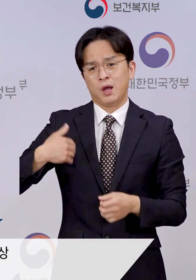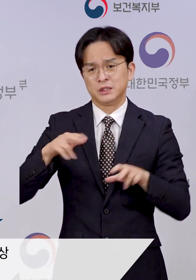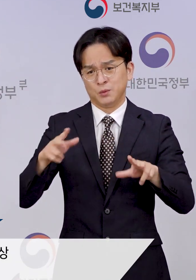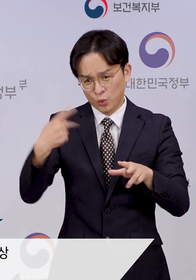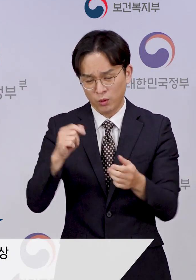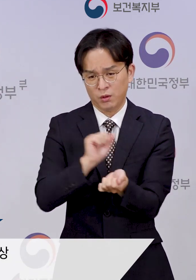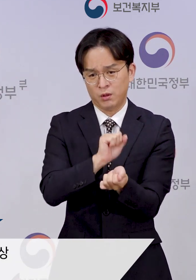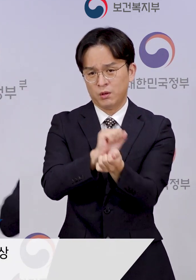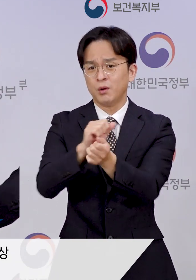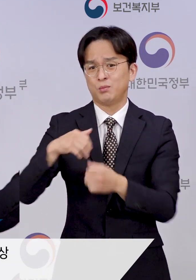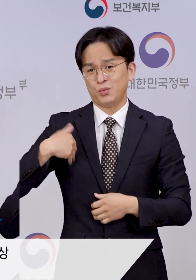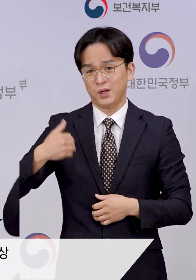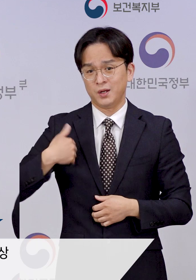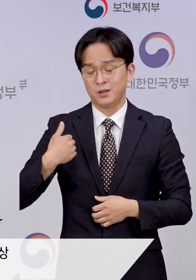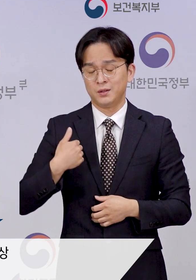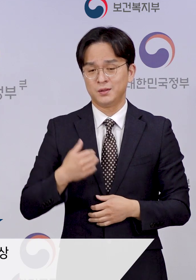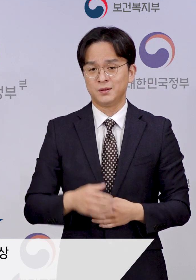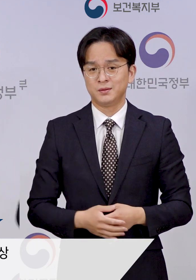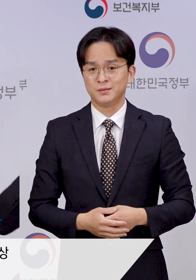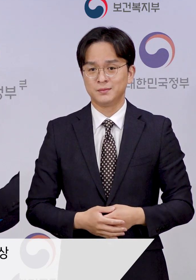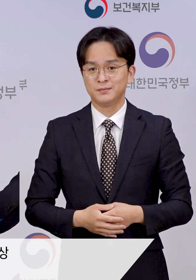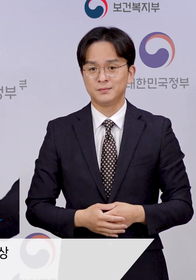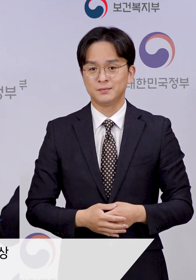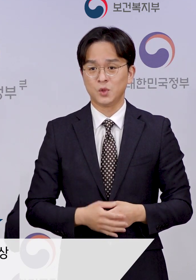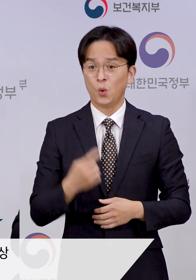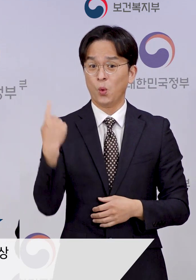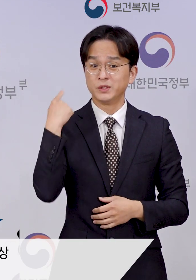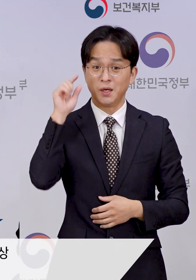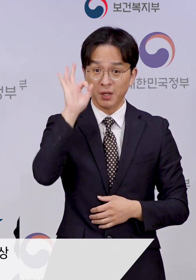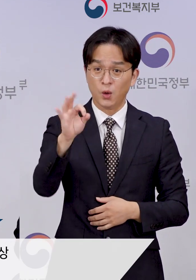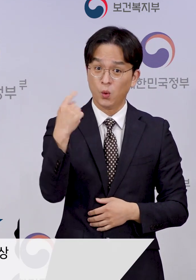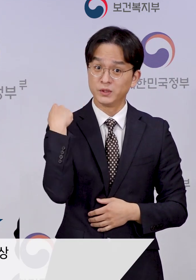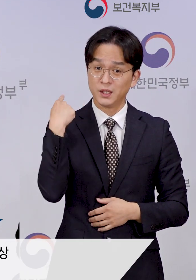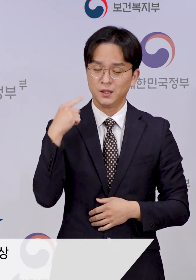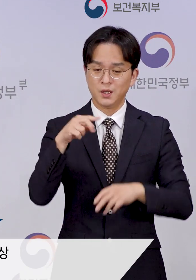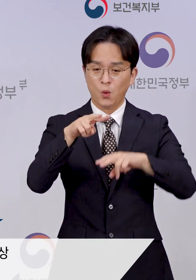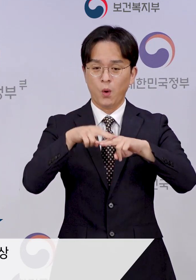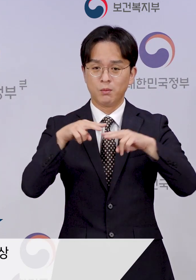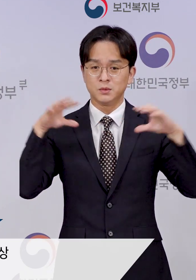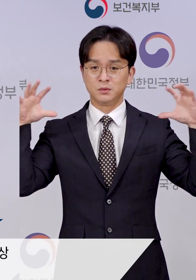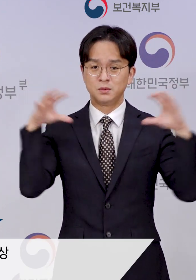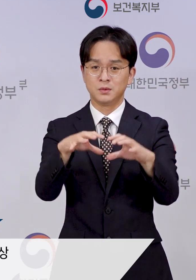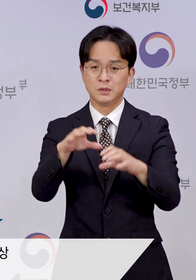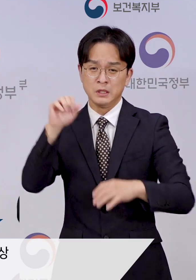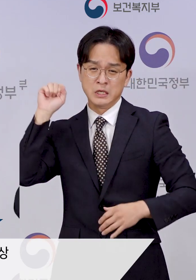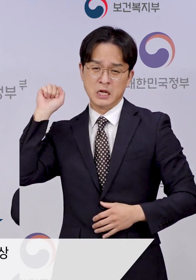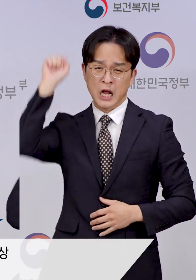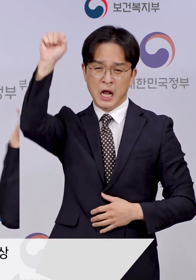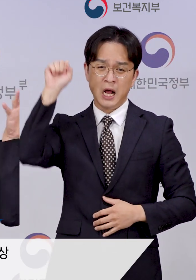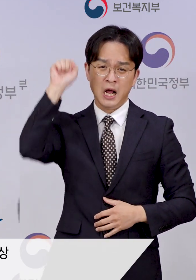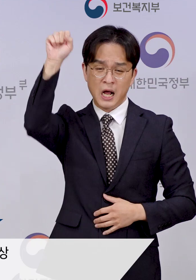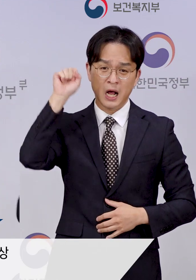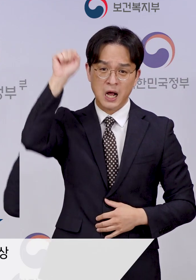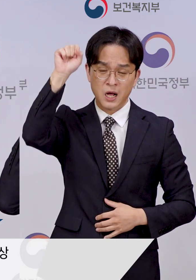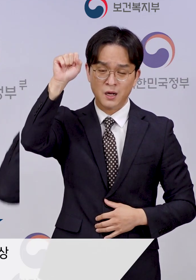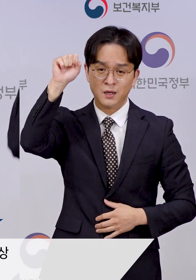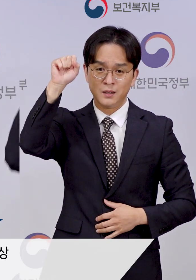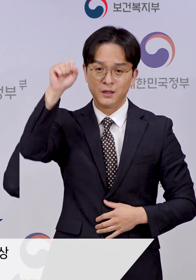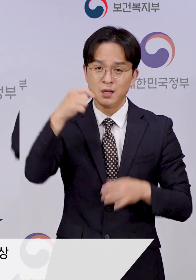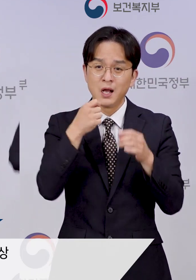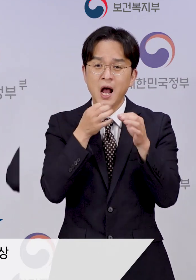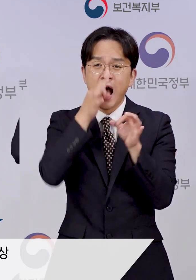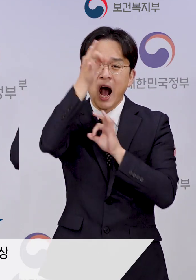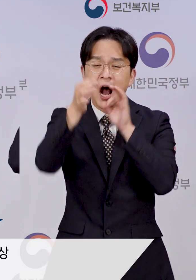군중이 다수 밀집하여 구호나 함성을 외치는 집회의 특성상 감염 전파가 용이한 환경으로